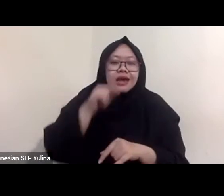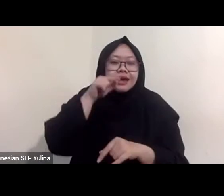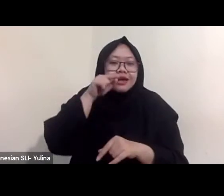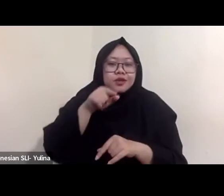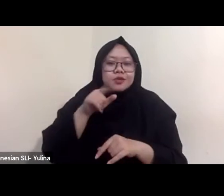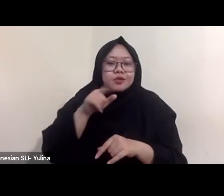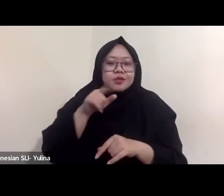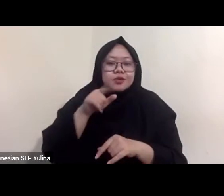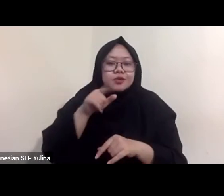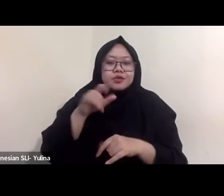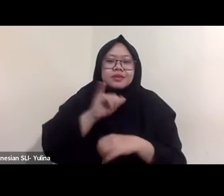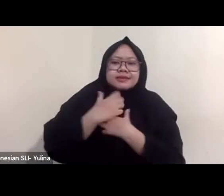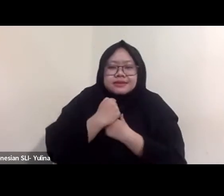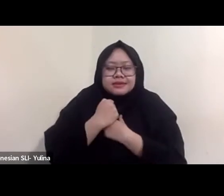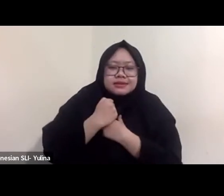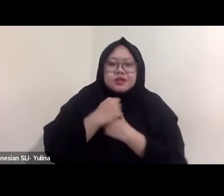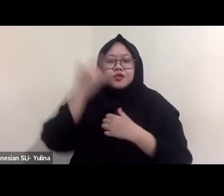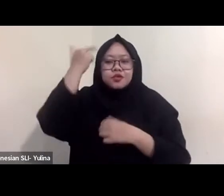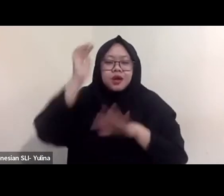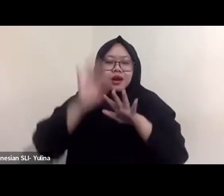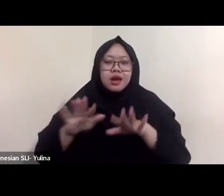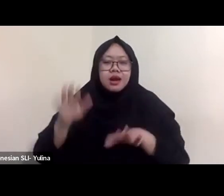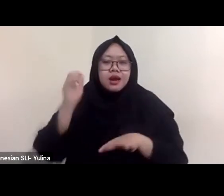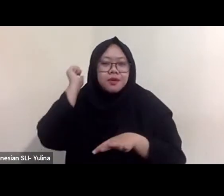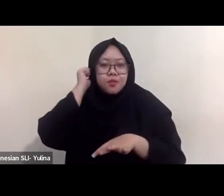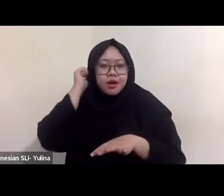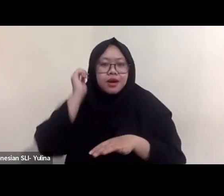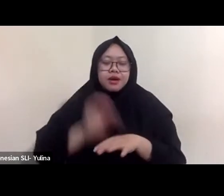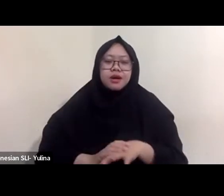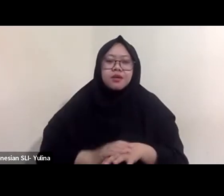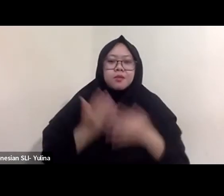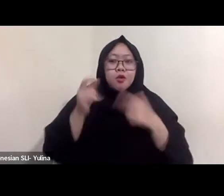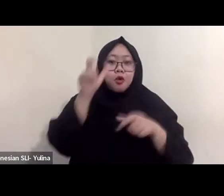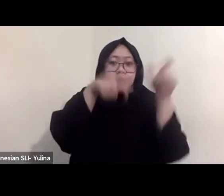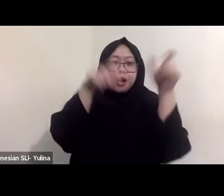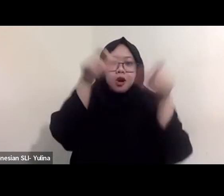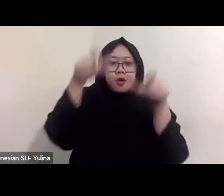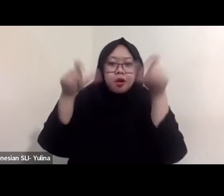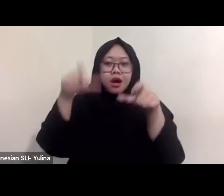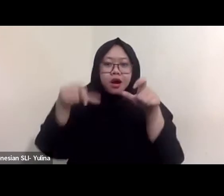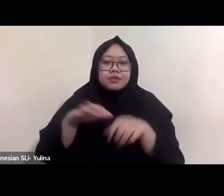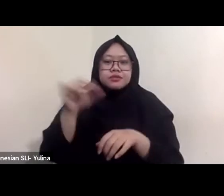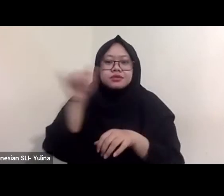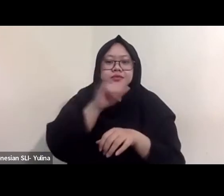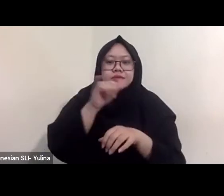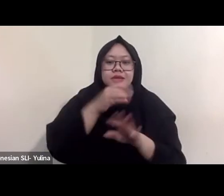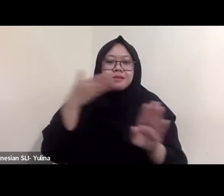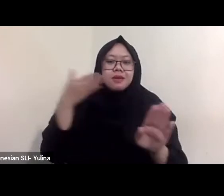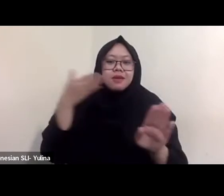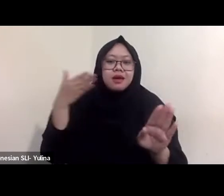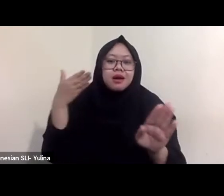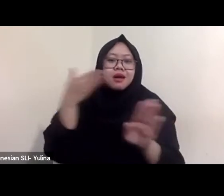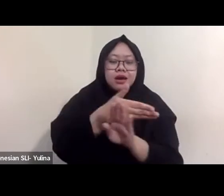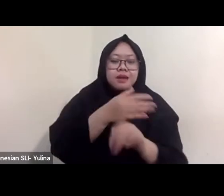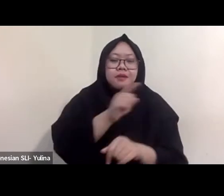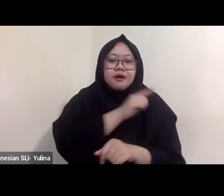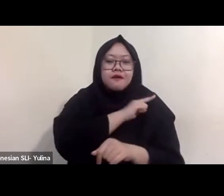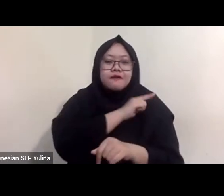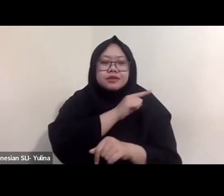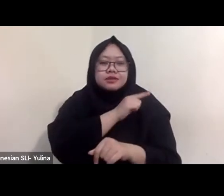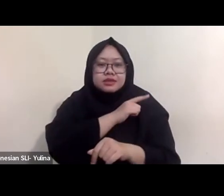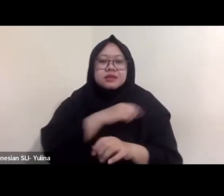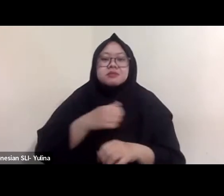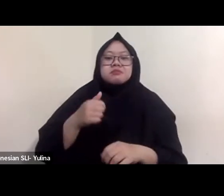kami. Sekelompok orang menyalahgunakan keleluasan dunia maya untuk melecehkan, mengintimidasi, dan merendahkan. Dan anak